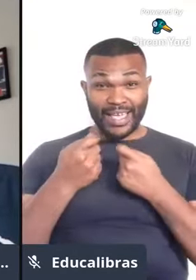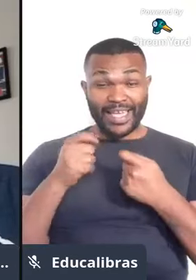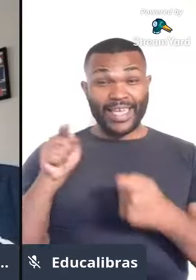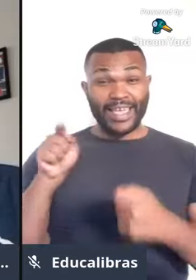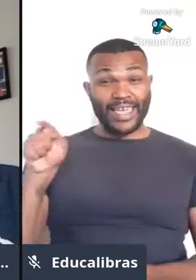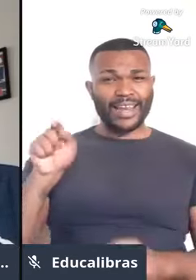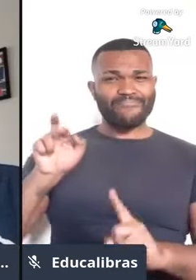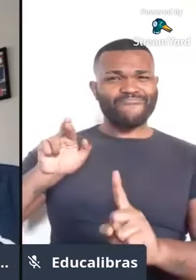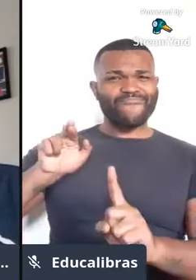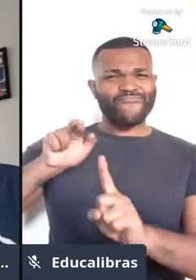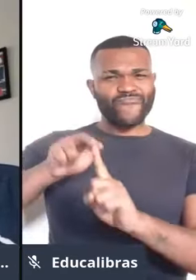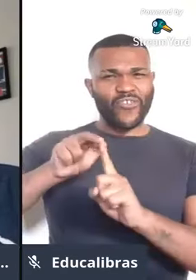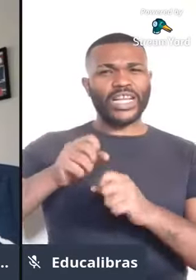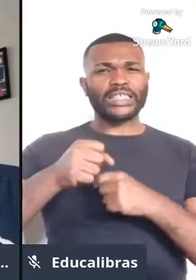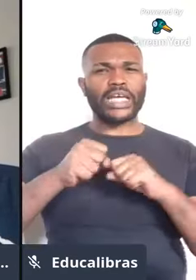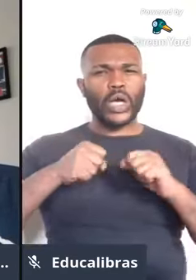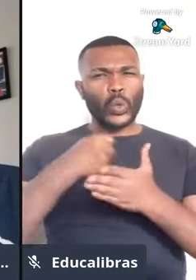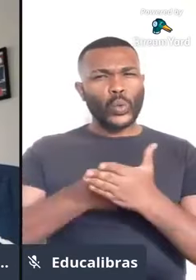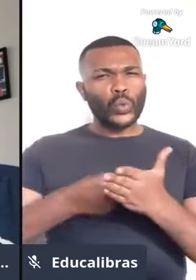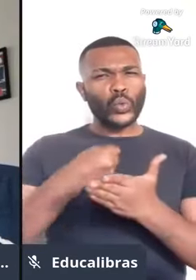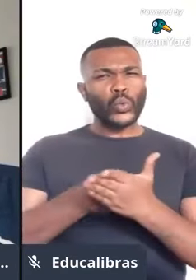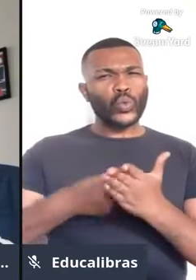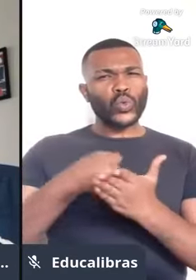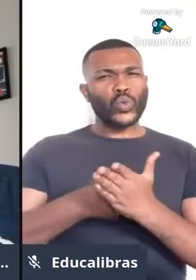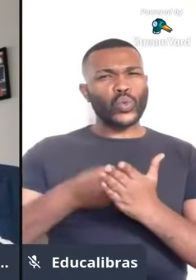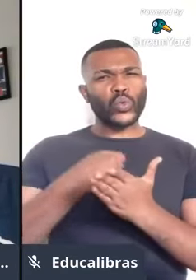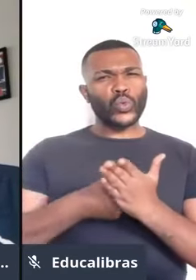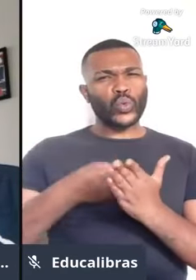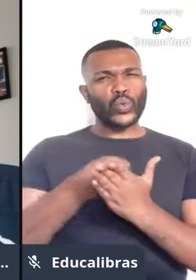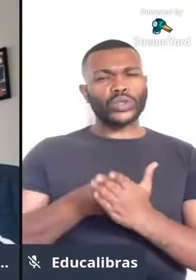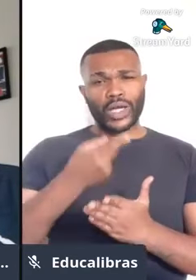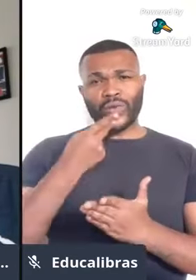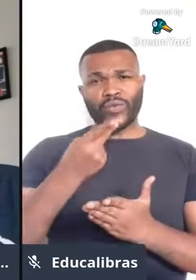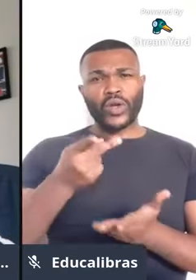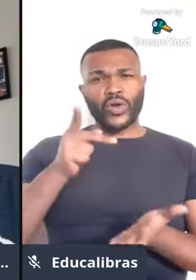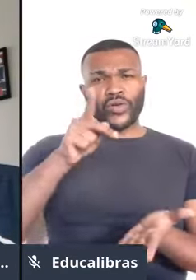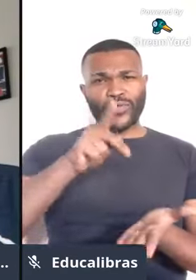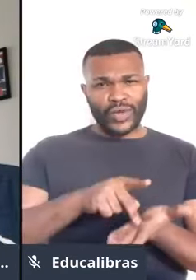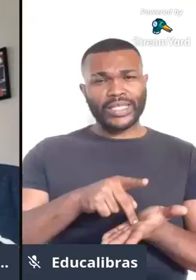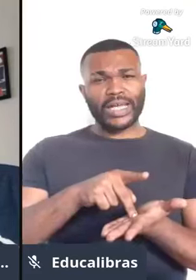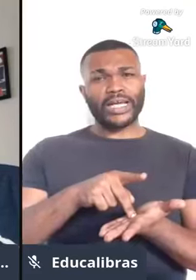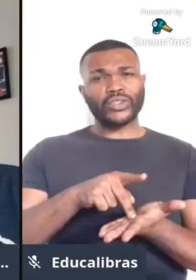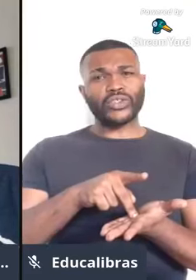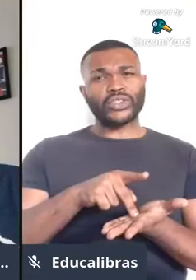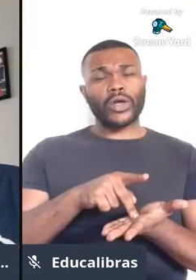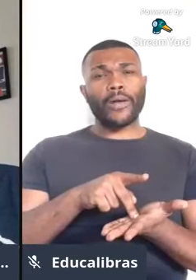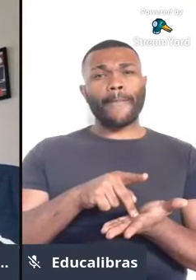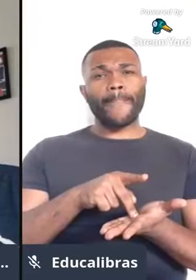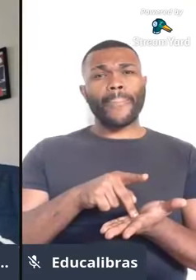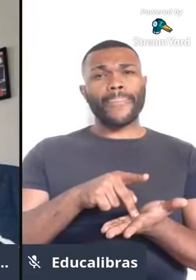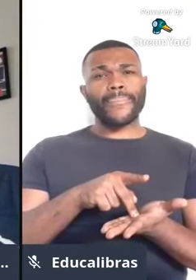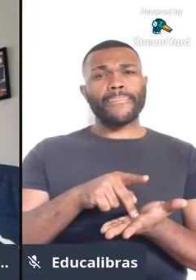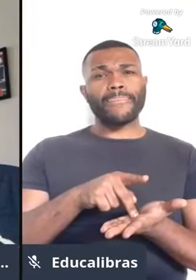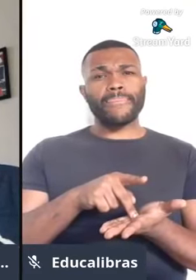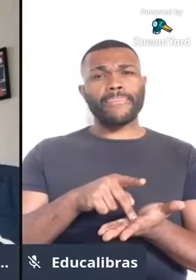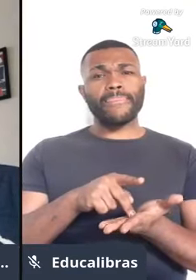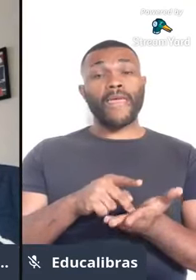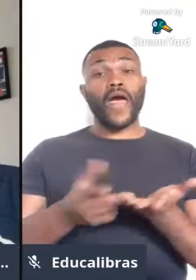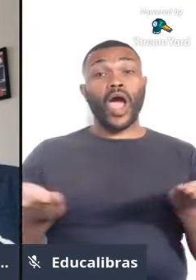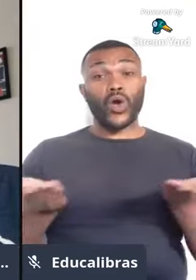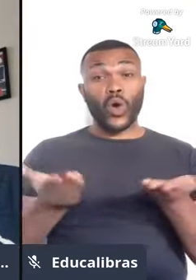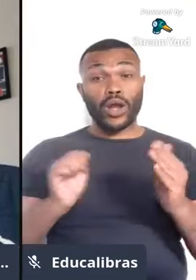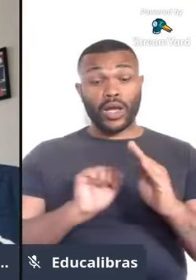referência na luta. E ele falou algo muito interessante, que é verdade mesmo, a gente está vendo isso. A quarentena para as